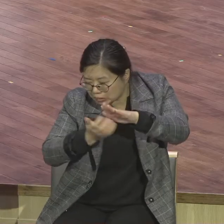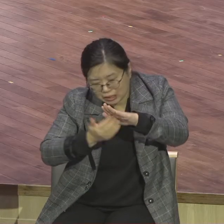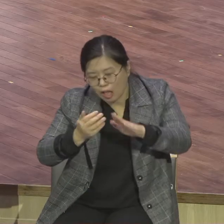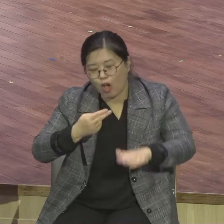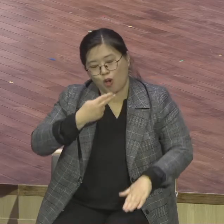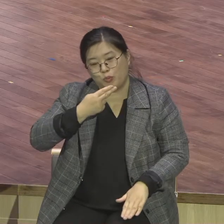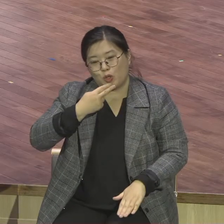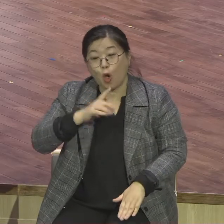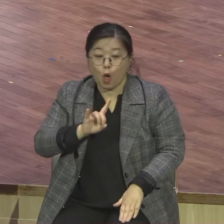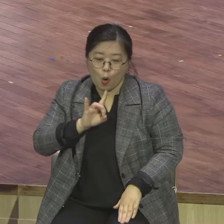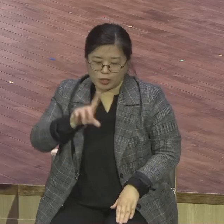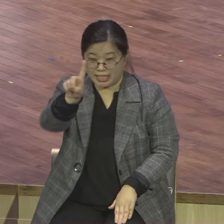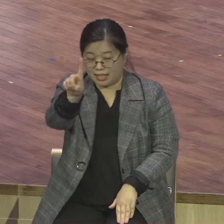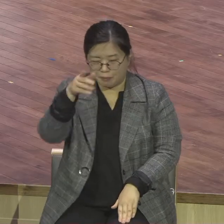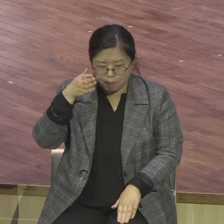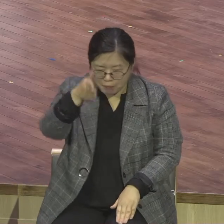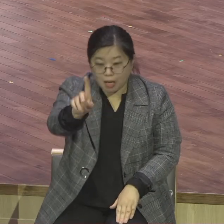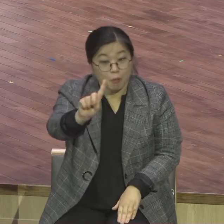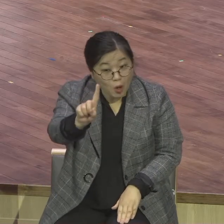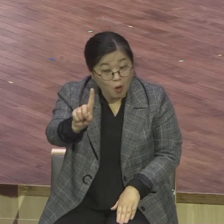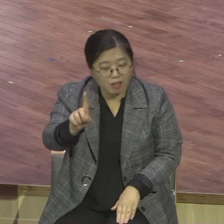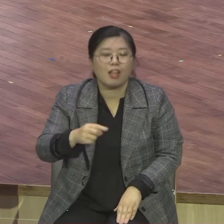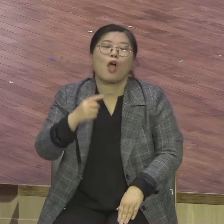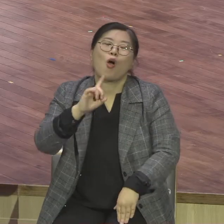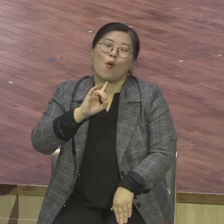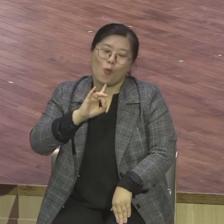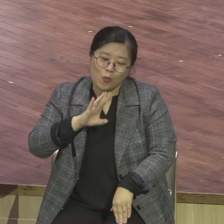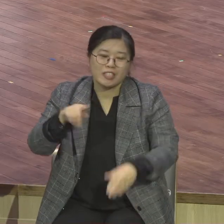따라서 오직 믿음, 오직 믿음, 오직 기도,